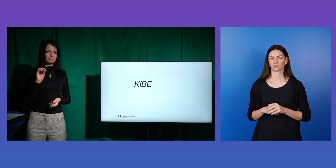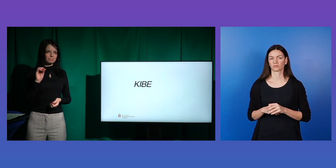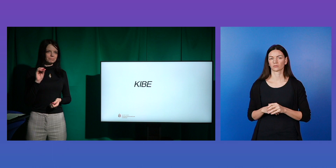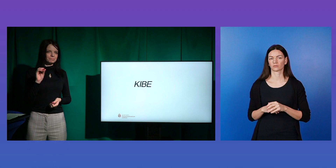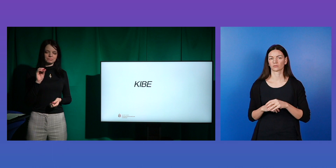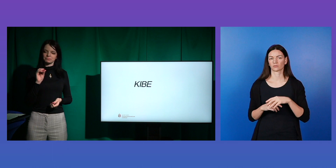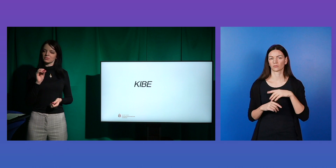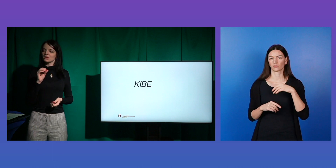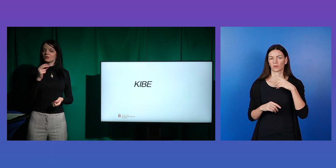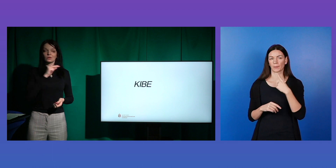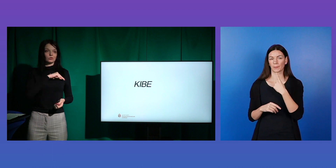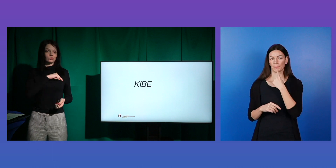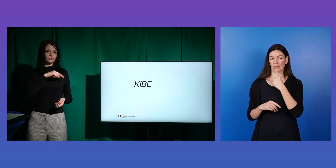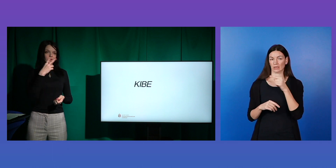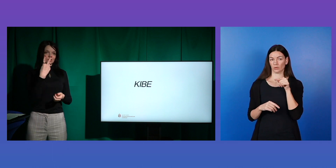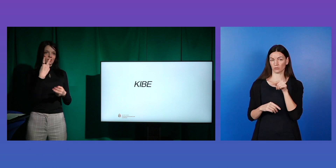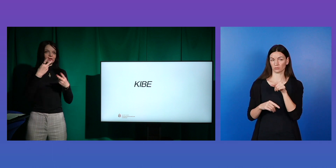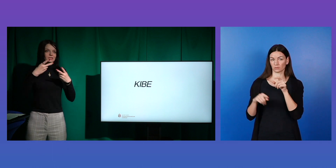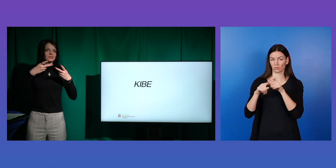Kibe.